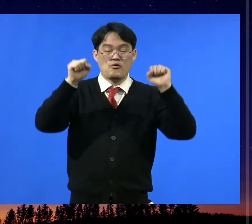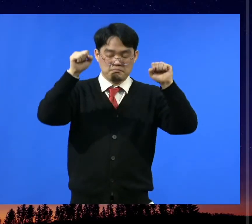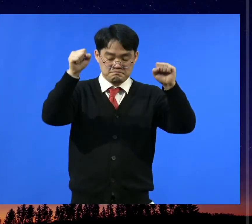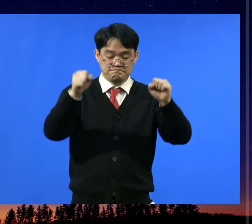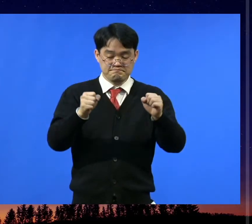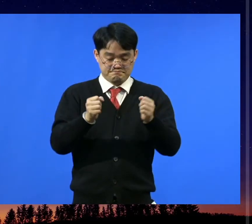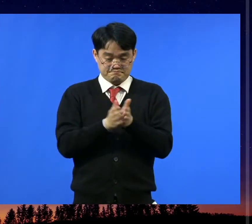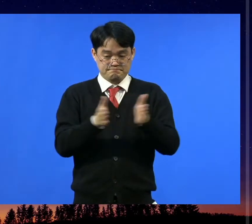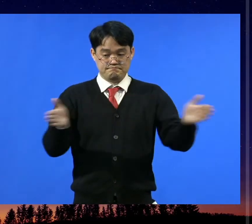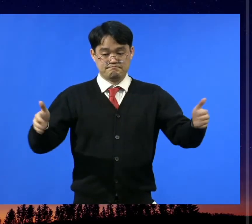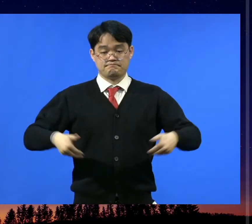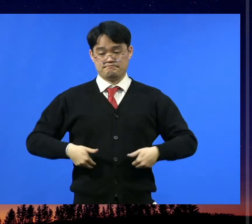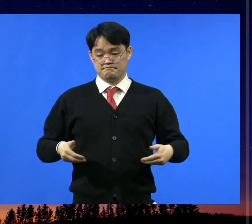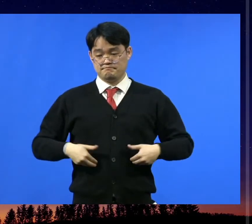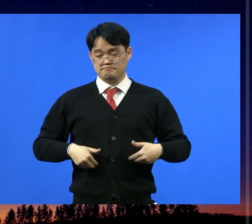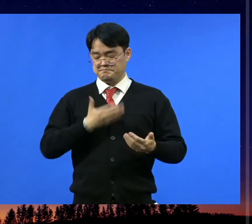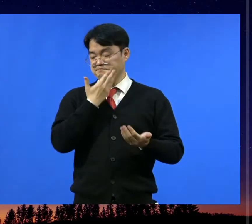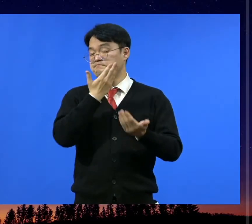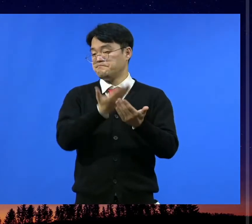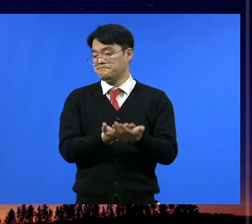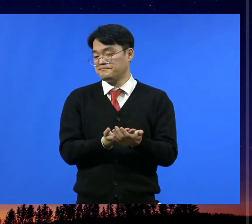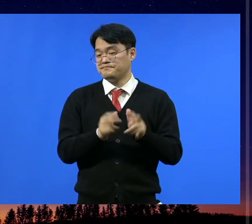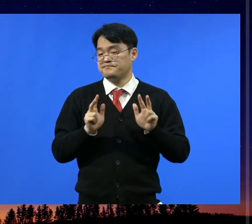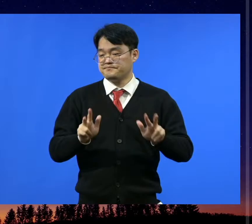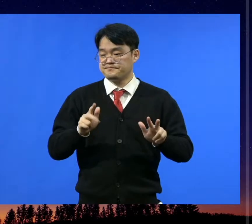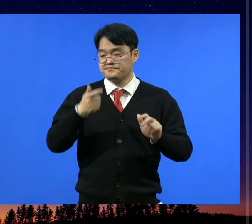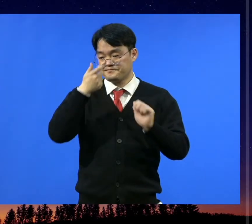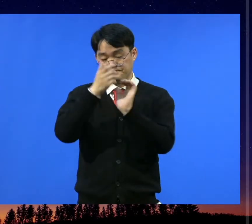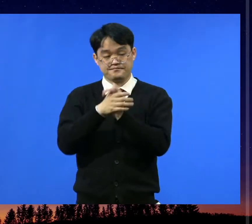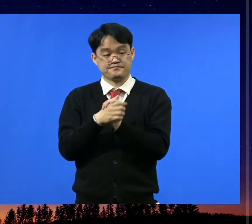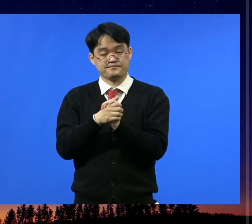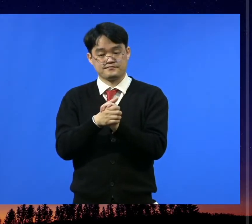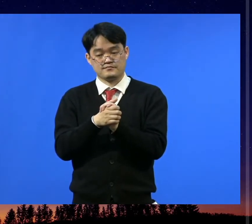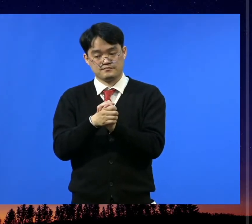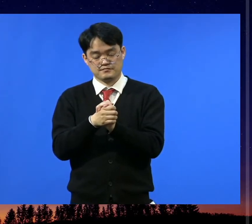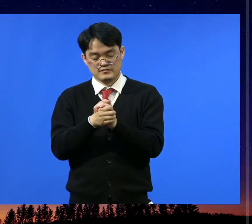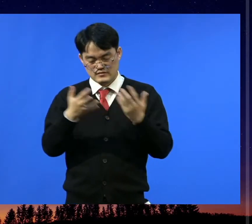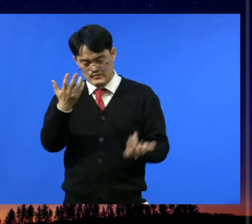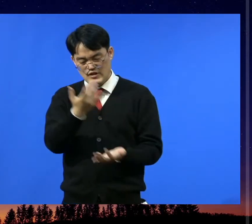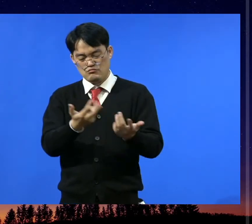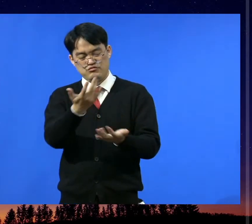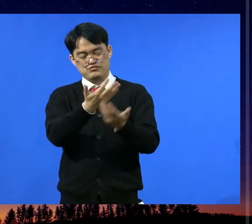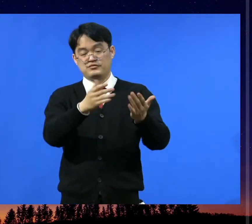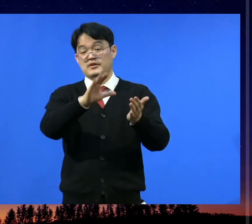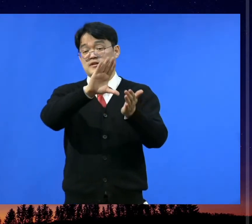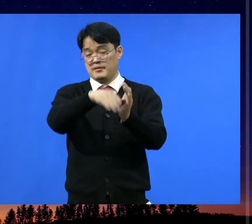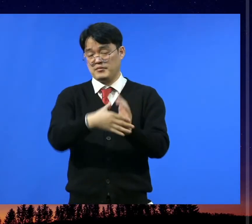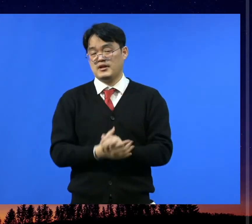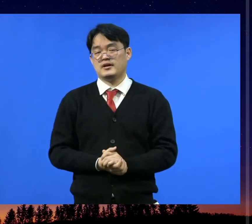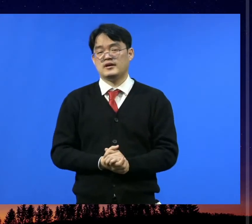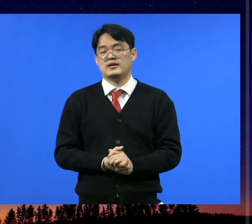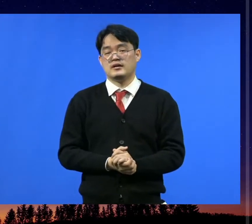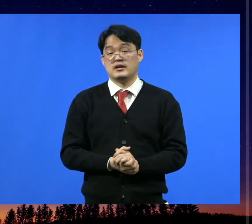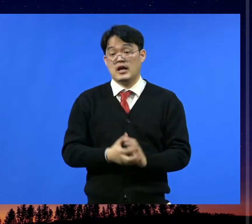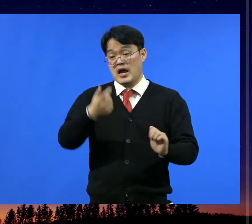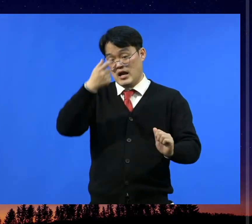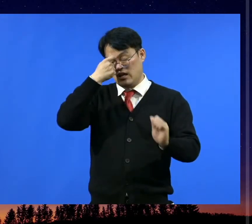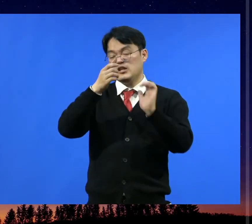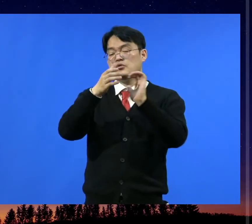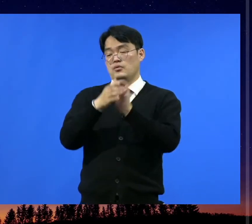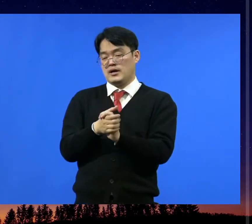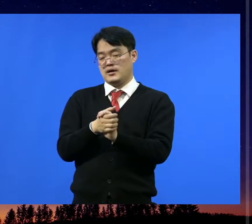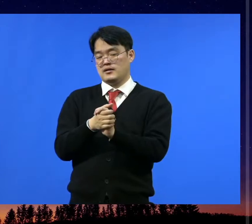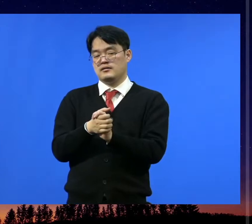중요한 겁니다, 중요한 거. 이제 기도에 이 불을 지펴야 될 때가 있어요. 기도가 답이는 거죠. 기도가 답이에요.